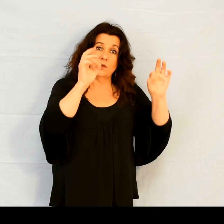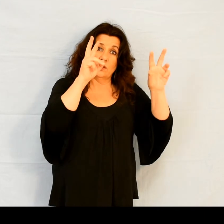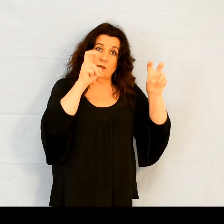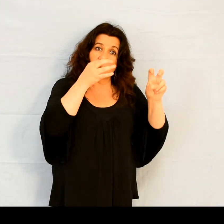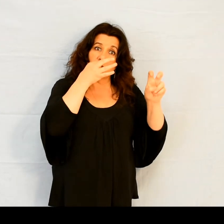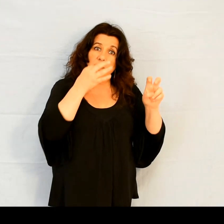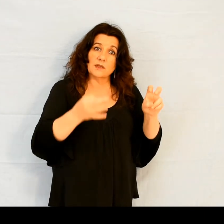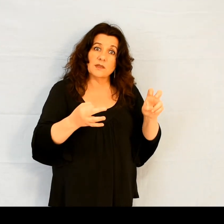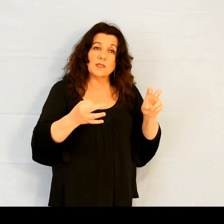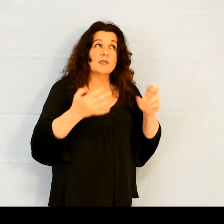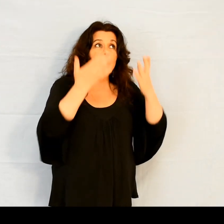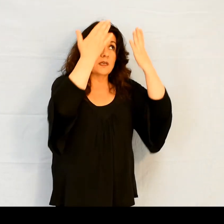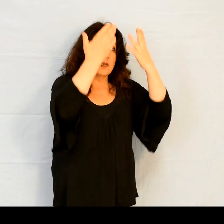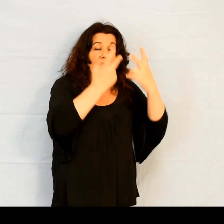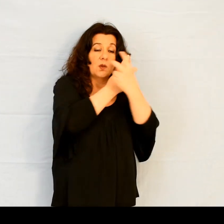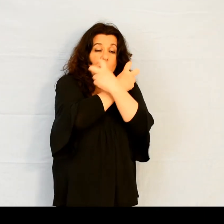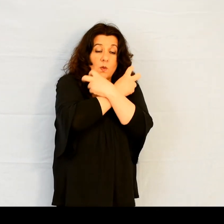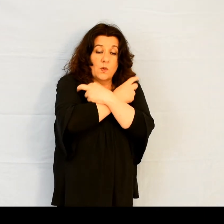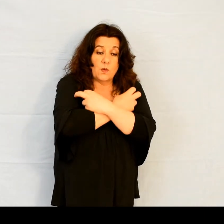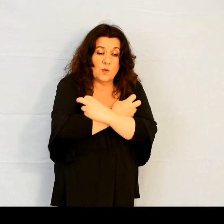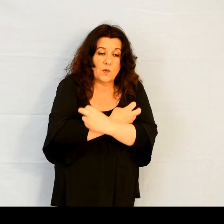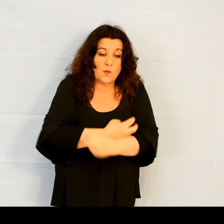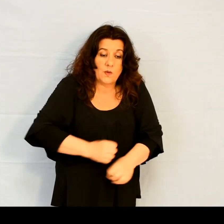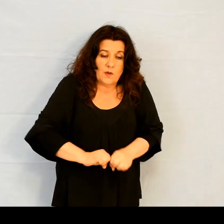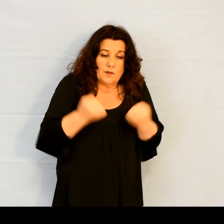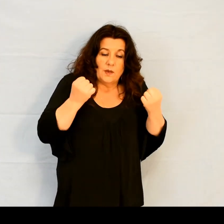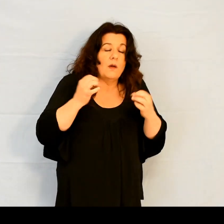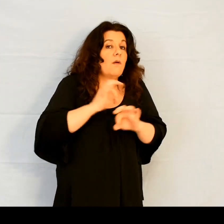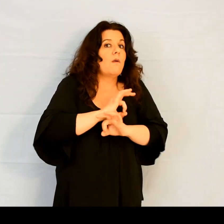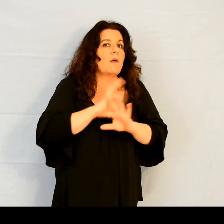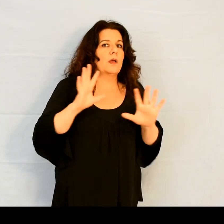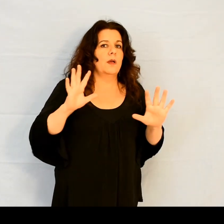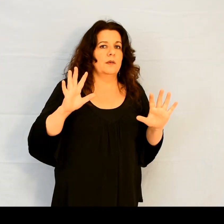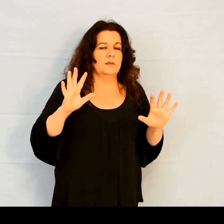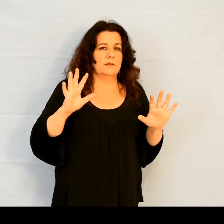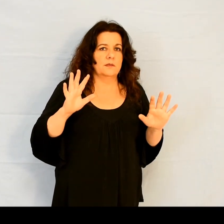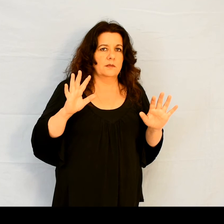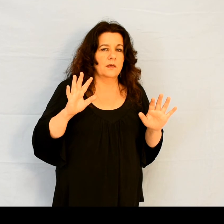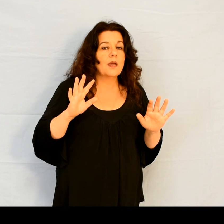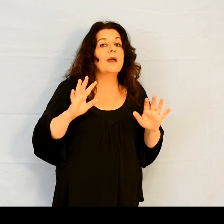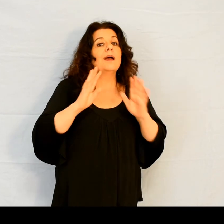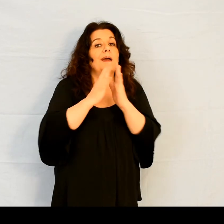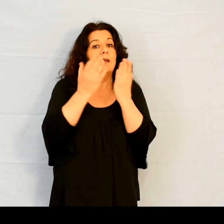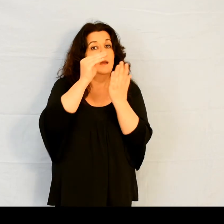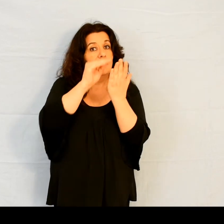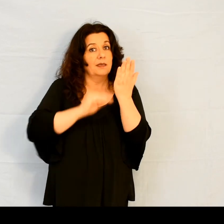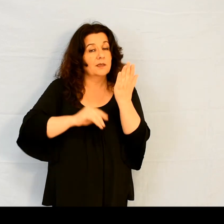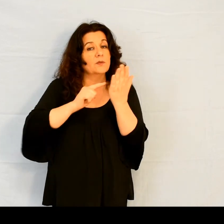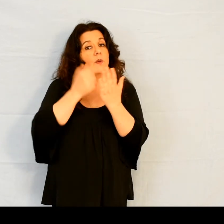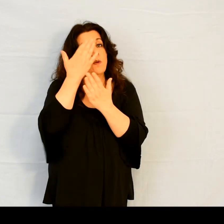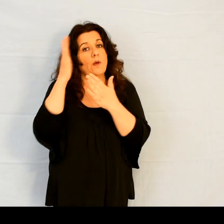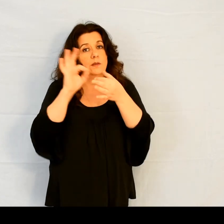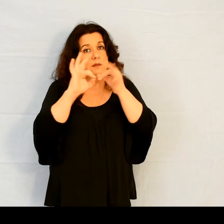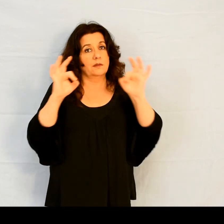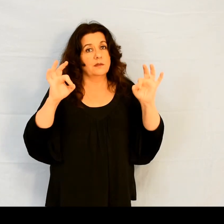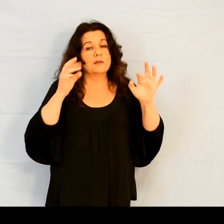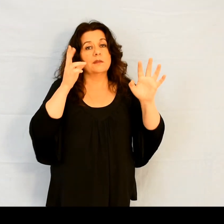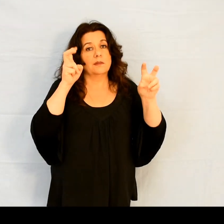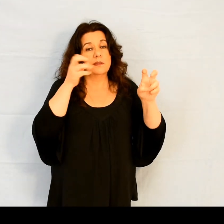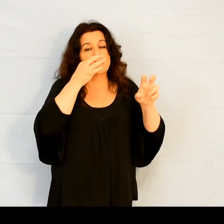brisé. Un autre passage de l'Écriture dit encore « Ils lèveront les yeux vers celui